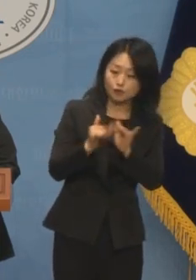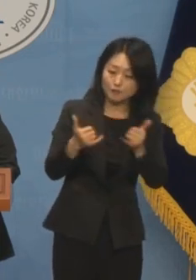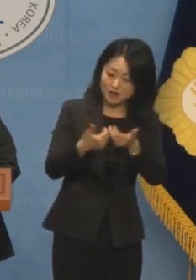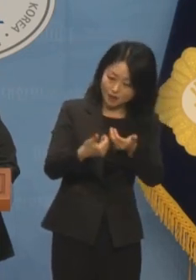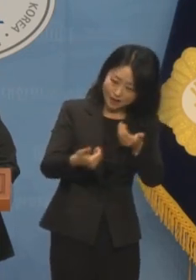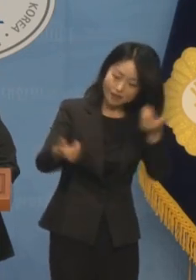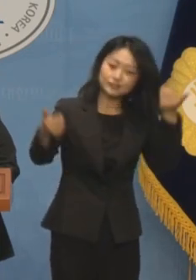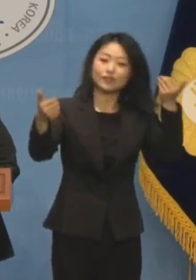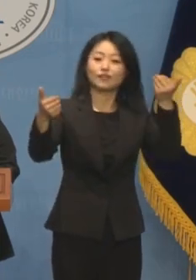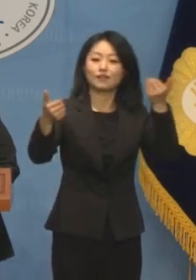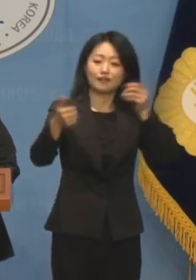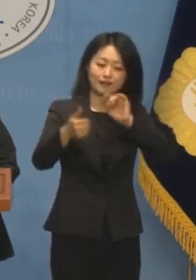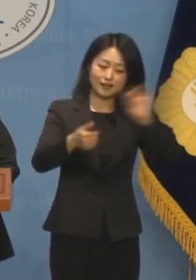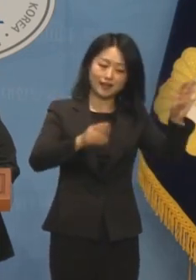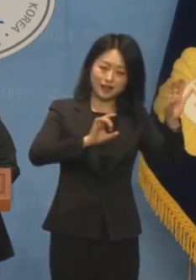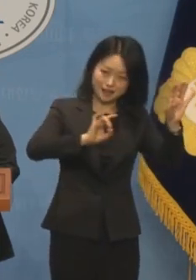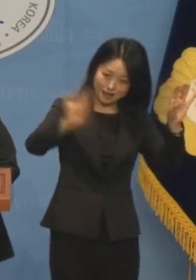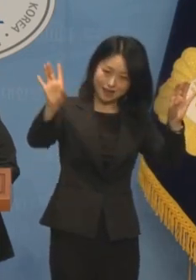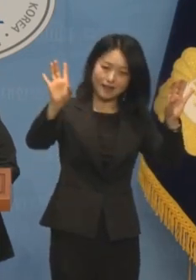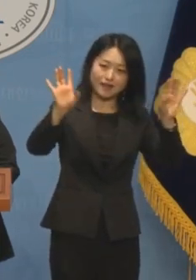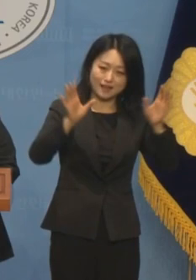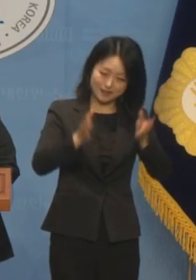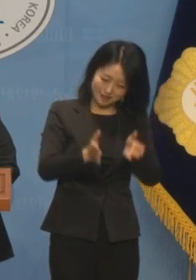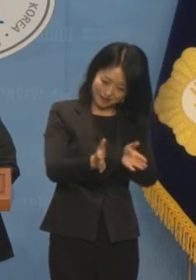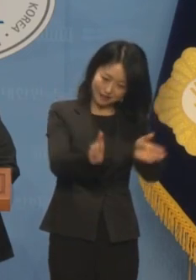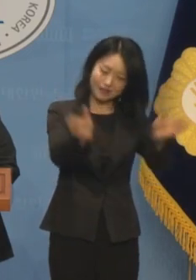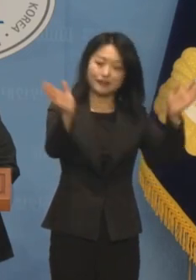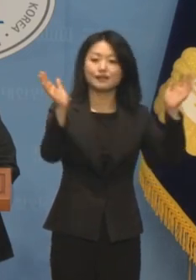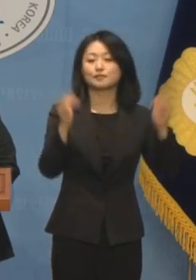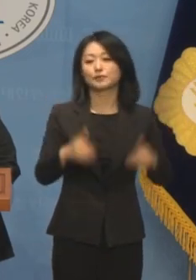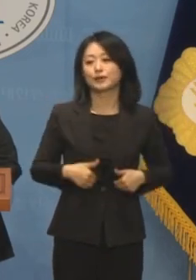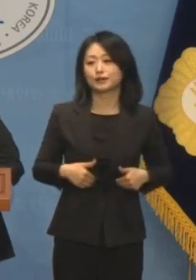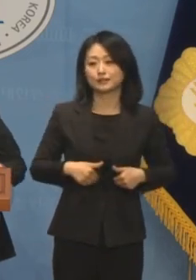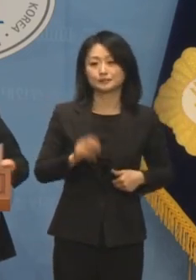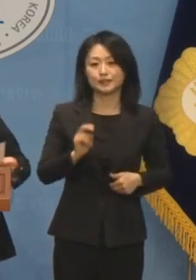헤어져 각자의 길을 가야 할 차례입니다.